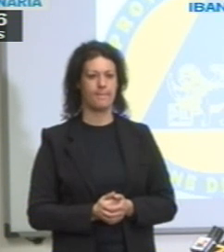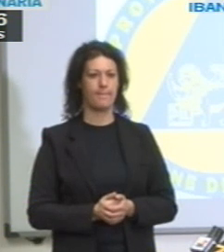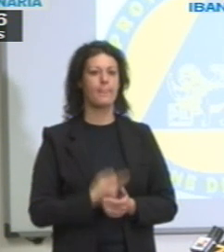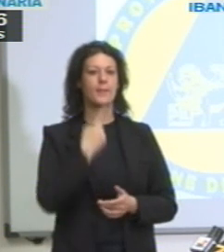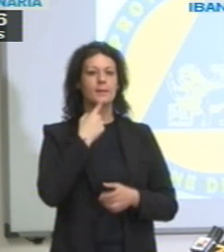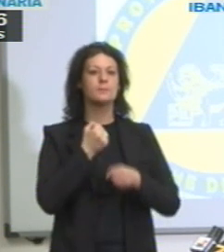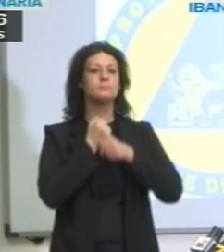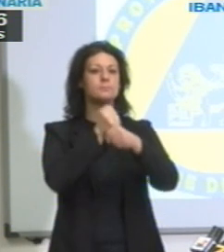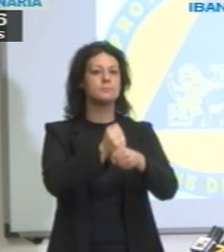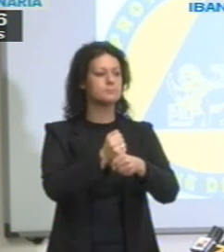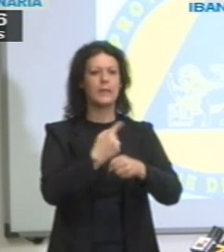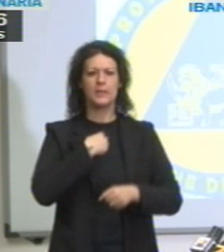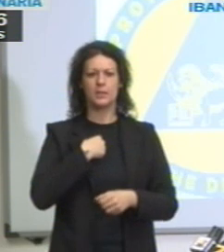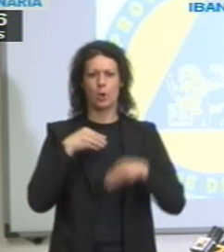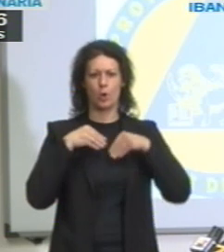delegato? Io?